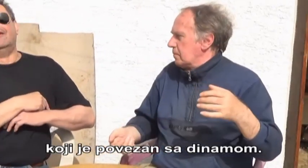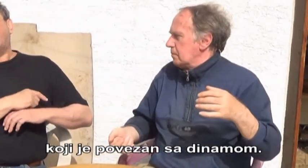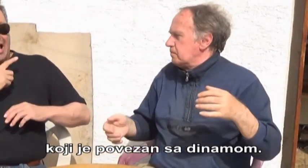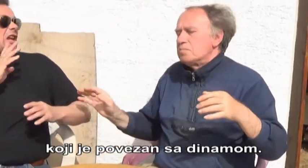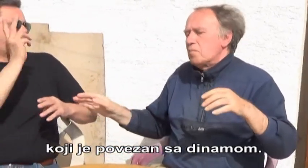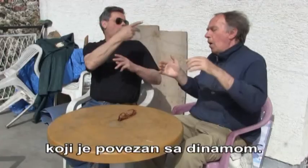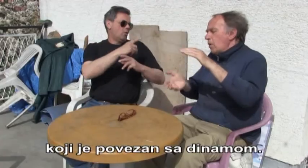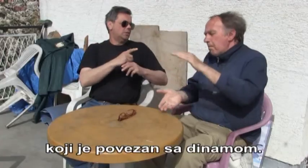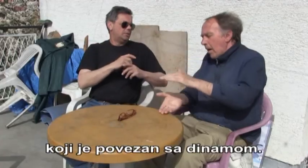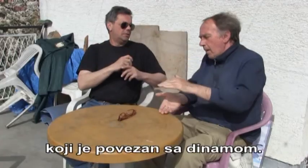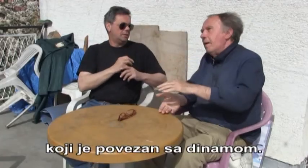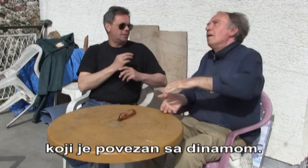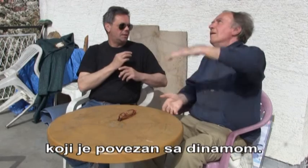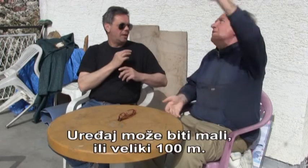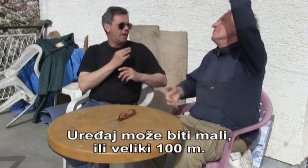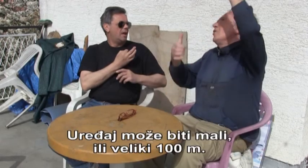Aha, znači preko...